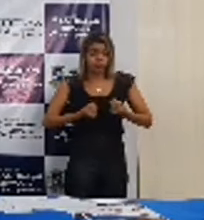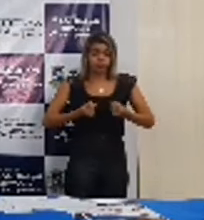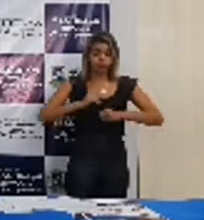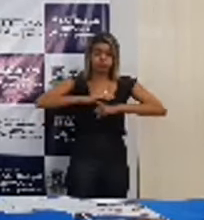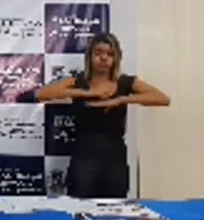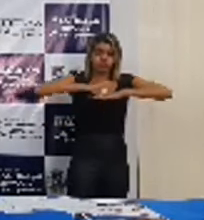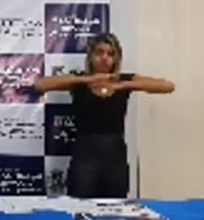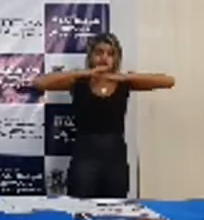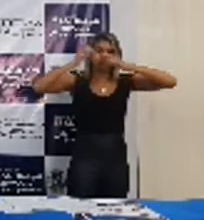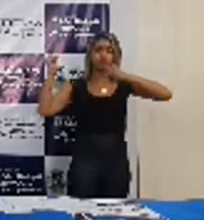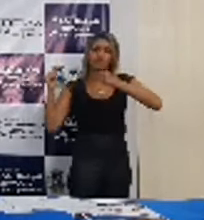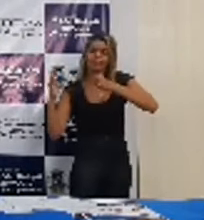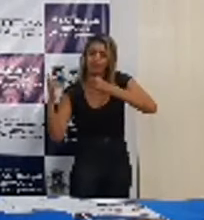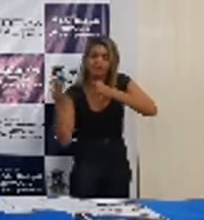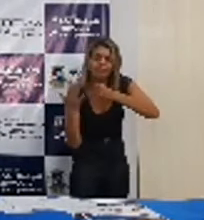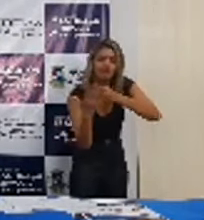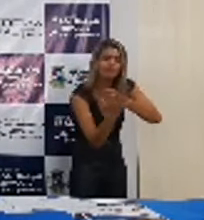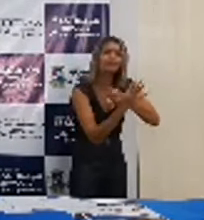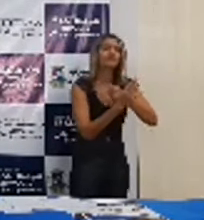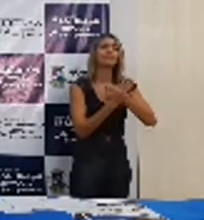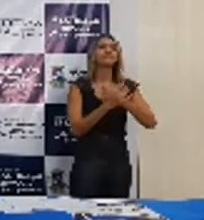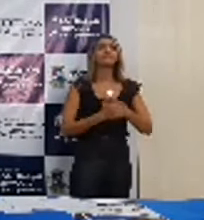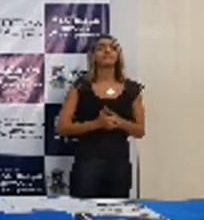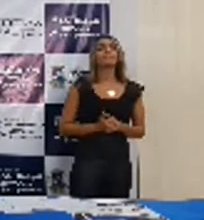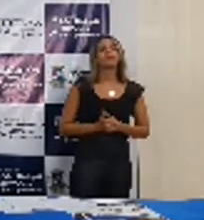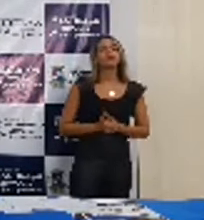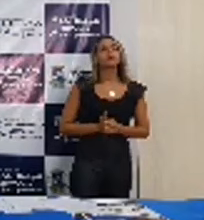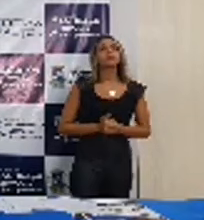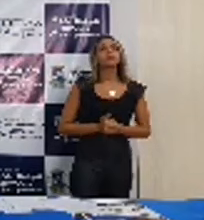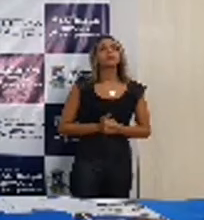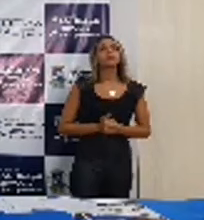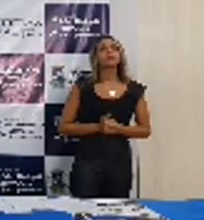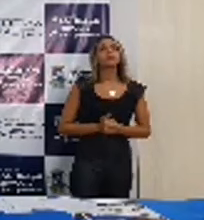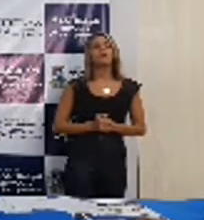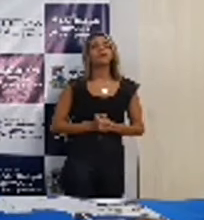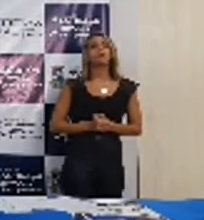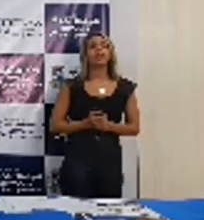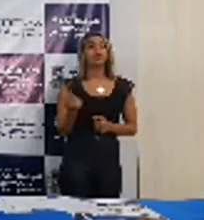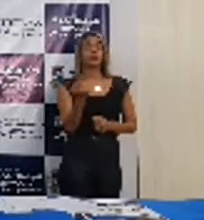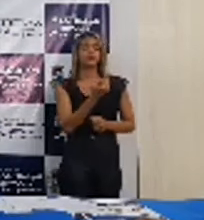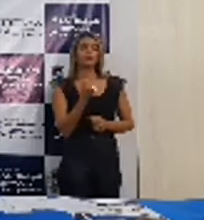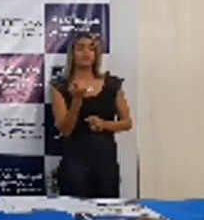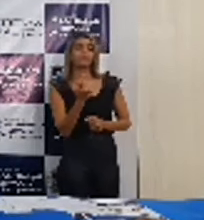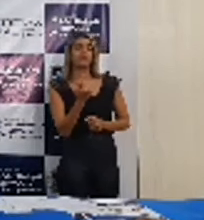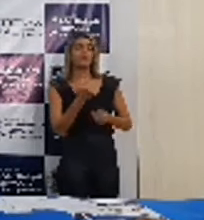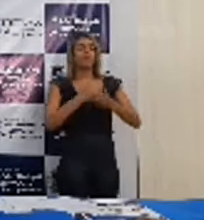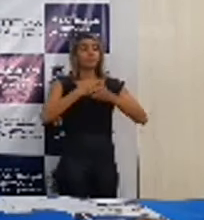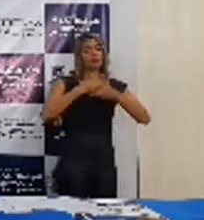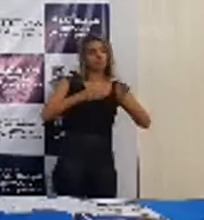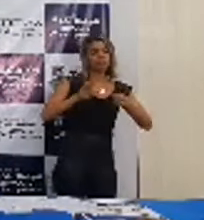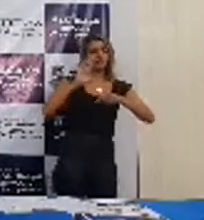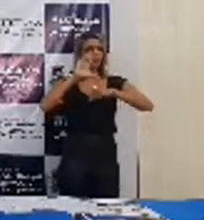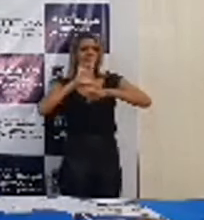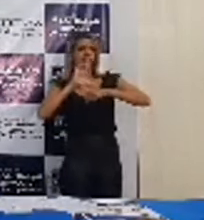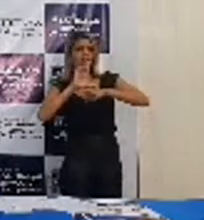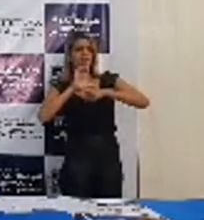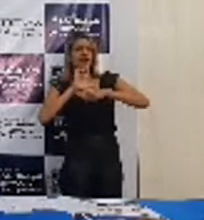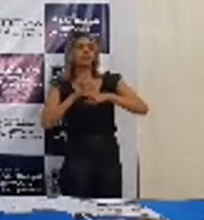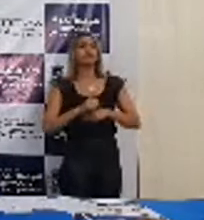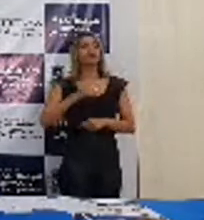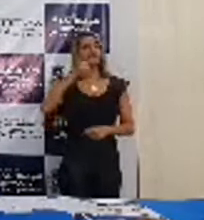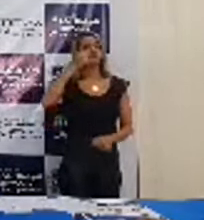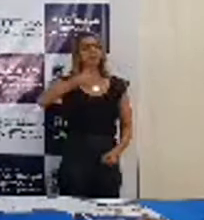vamos reabrir a partir do dia 22/7, do meio-dia, às 8. E após essa